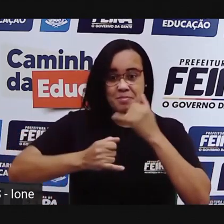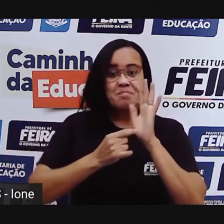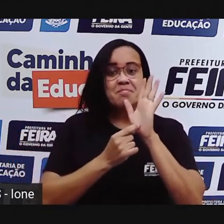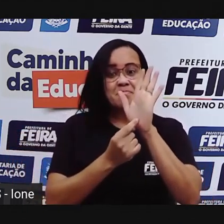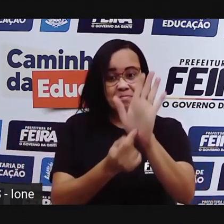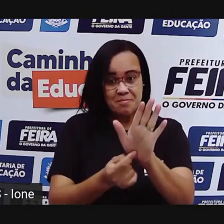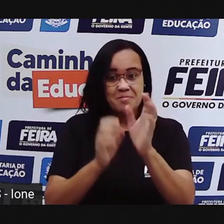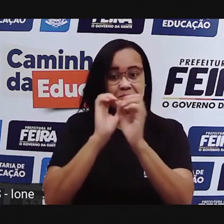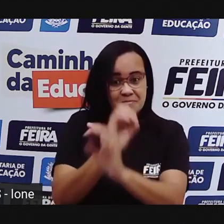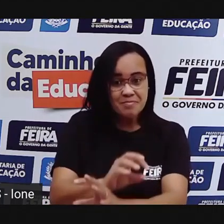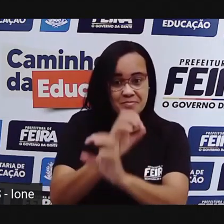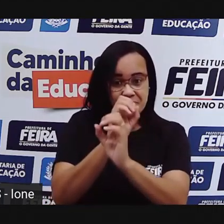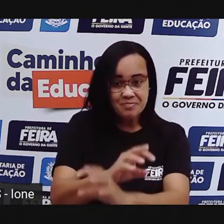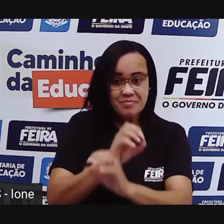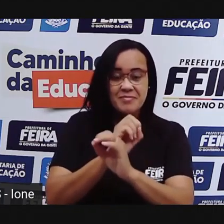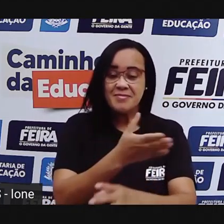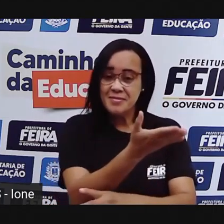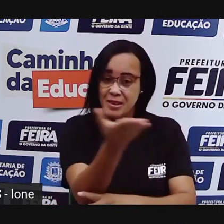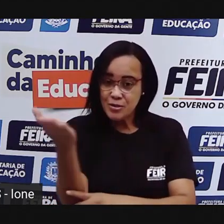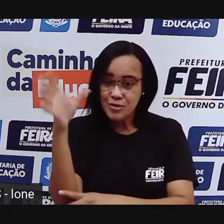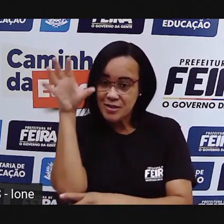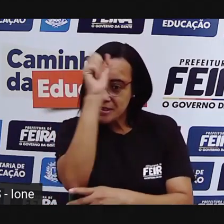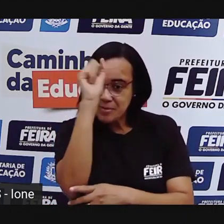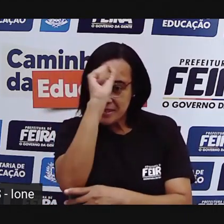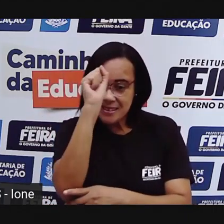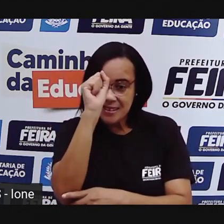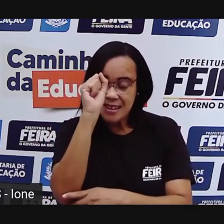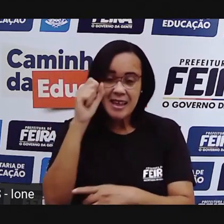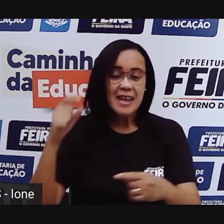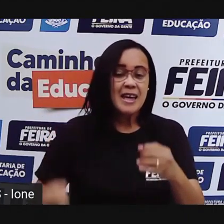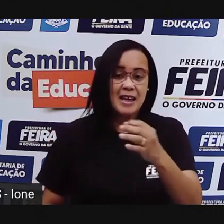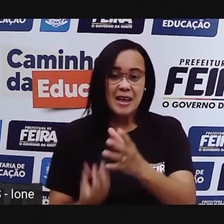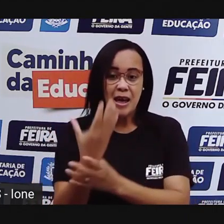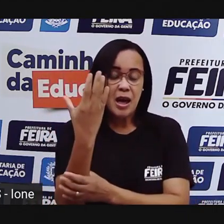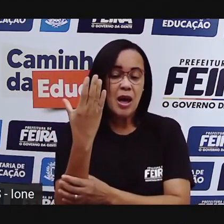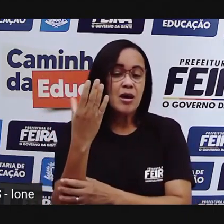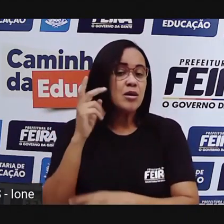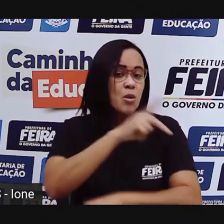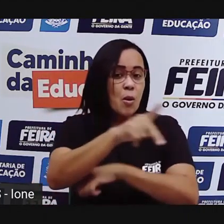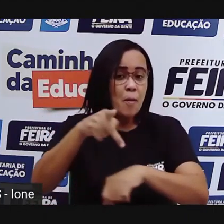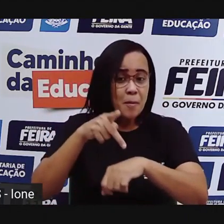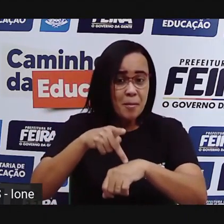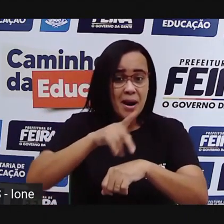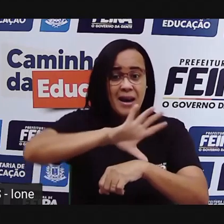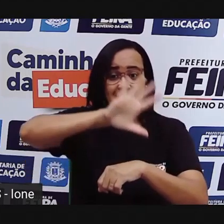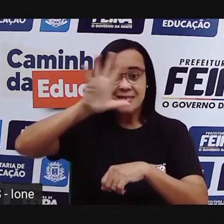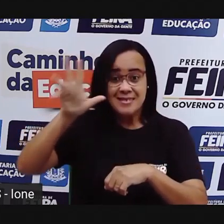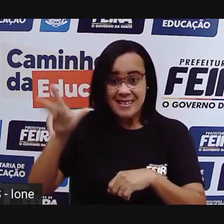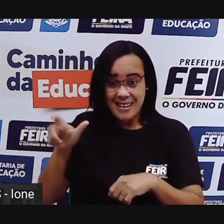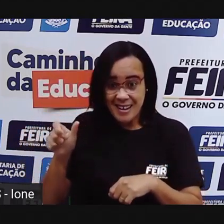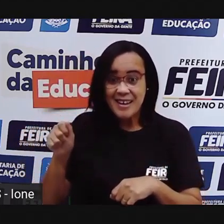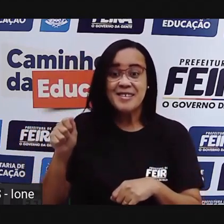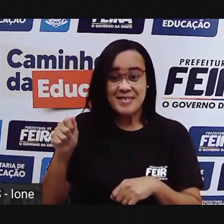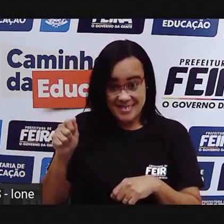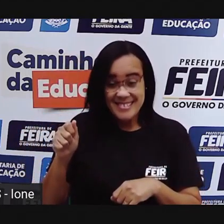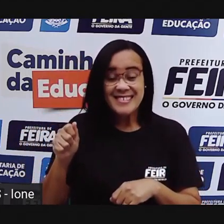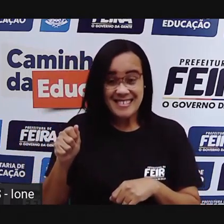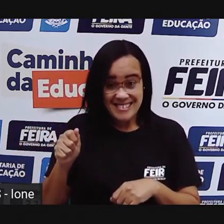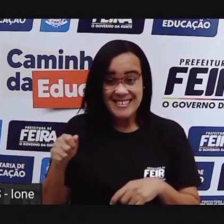hoje é de origem africana, isso mesmo. Ele veio lá da África. Ele faz parte da